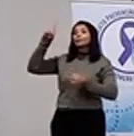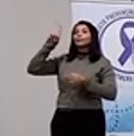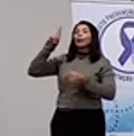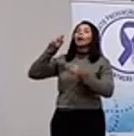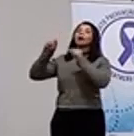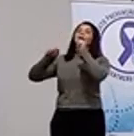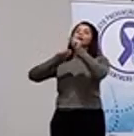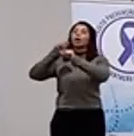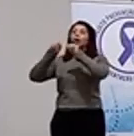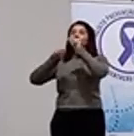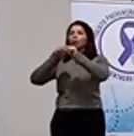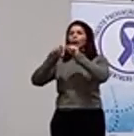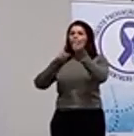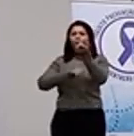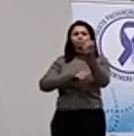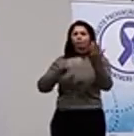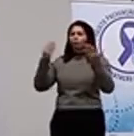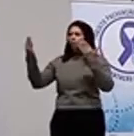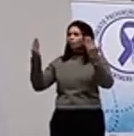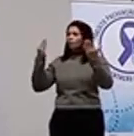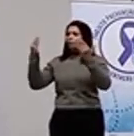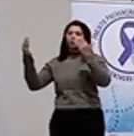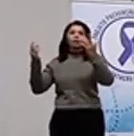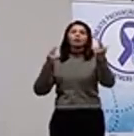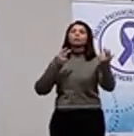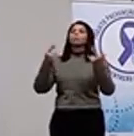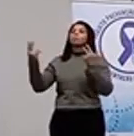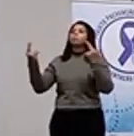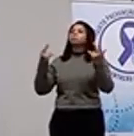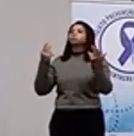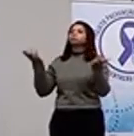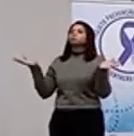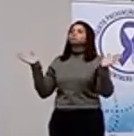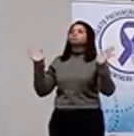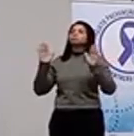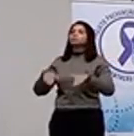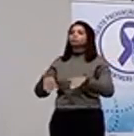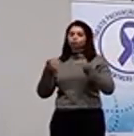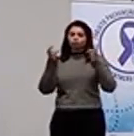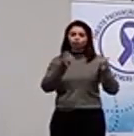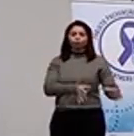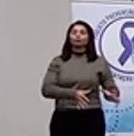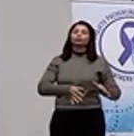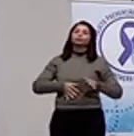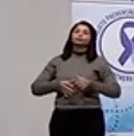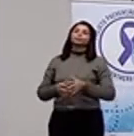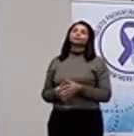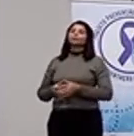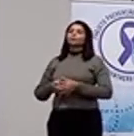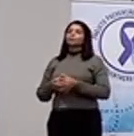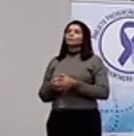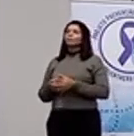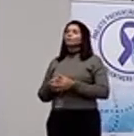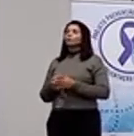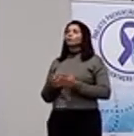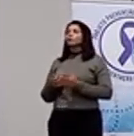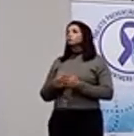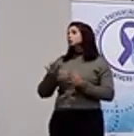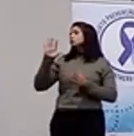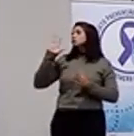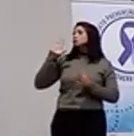mesmo efeito. Quer dizer, aquele remédio não tem a eficácia que se previa nele. E é aí que, infelizmente, de